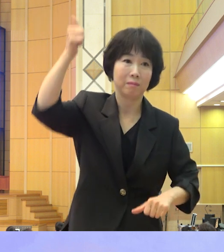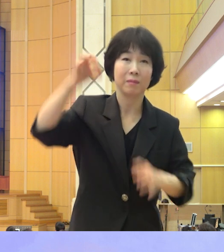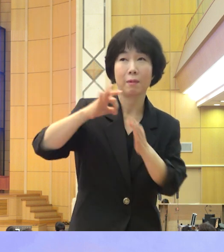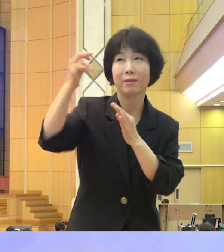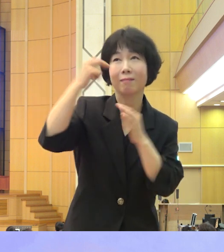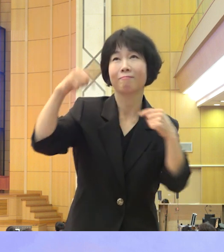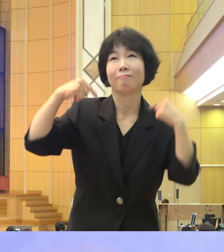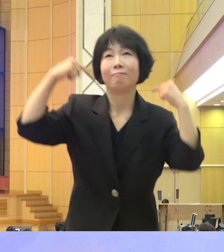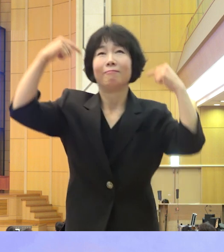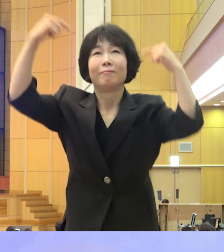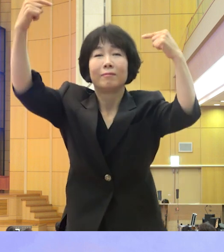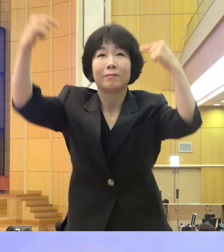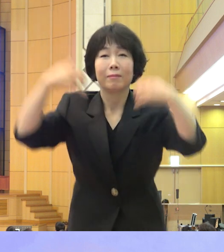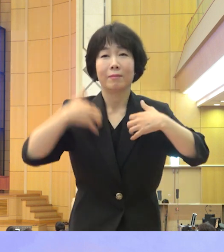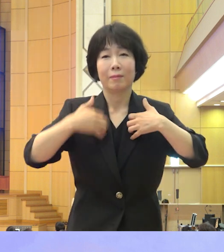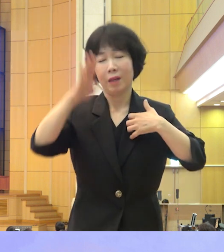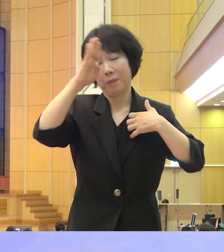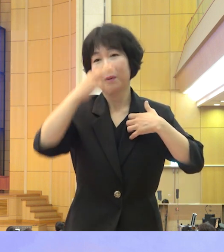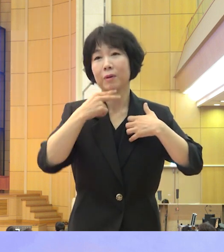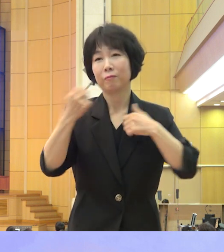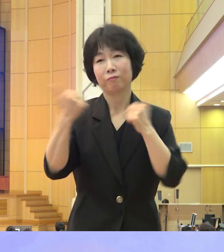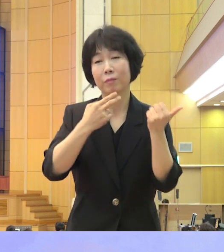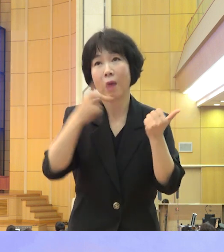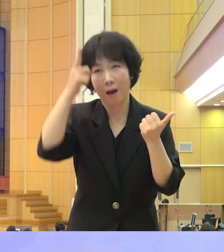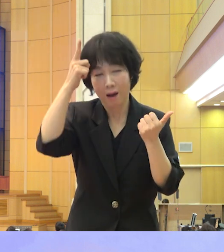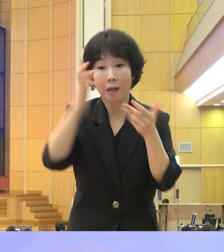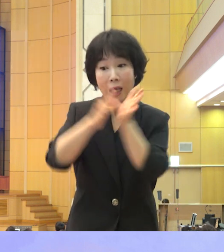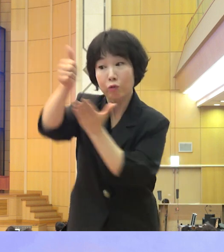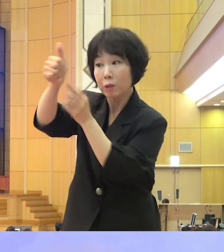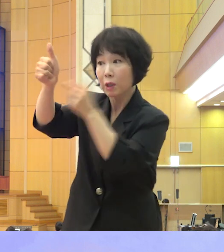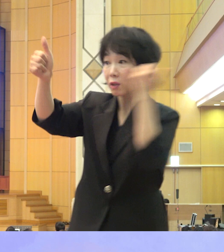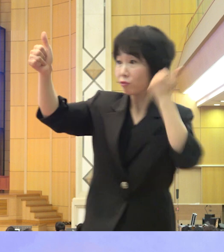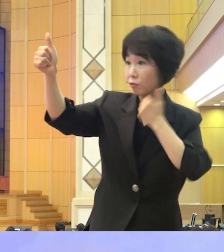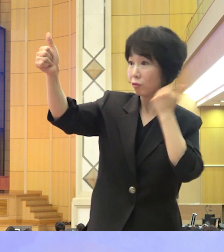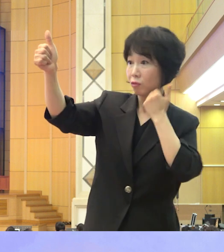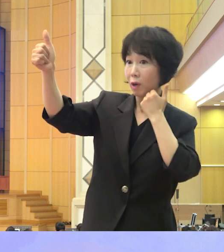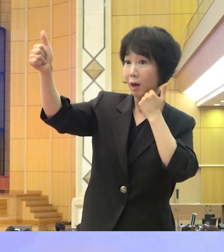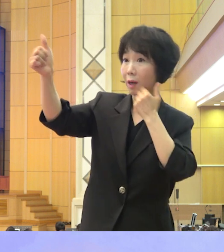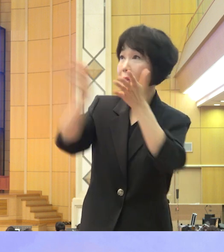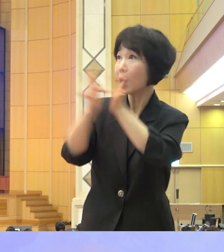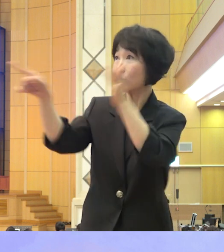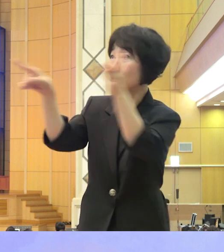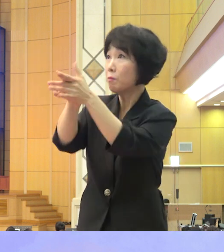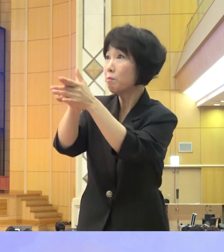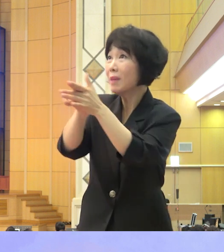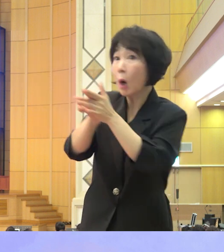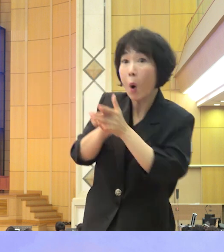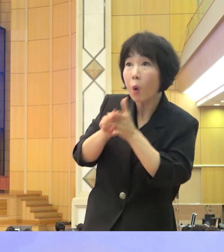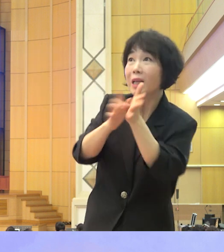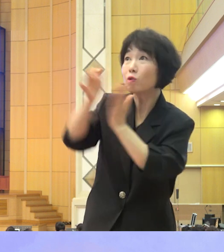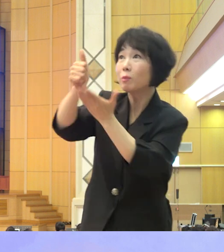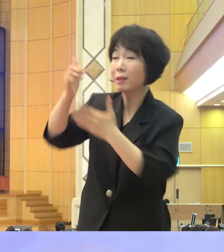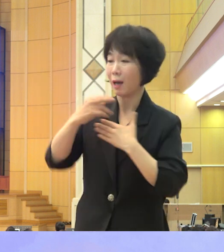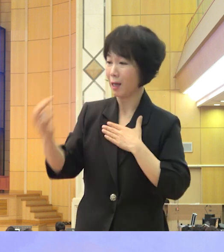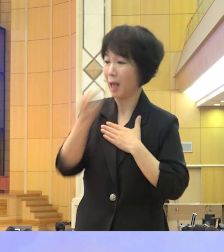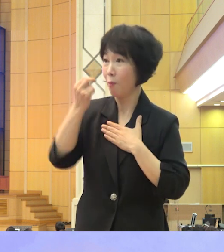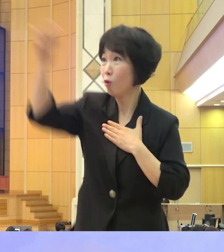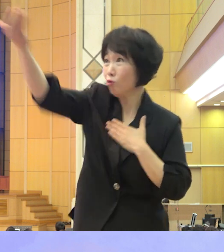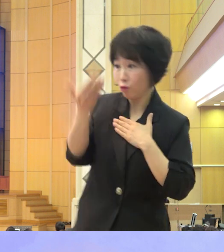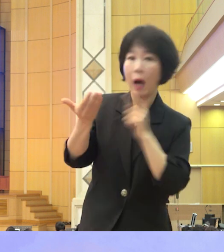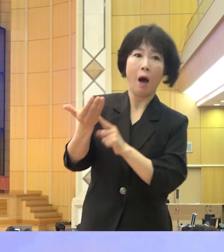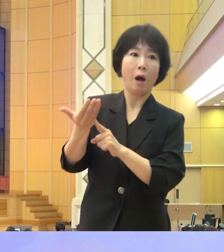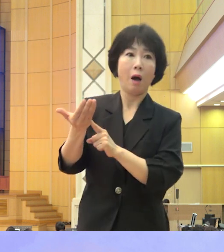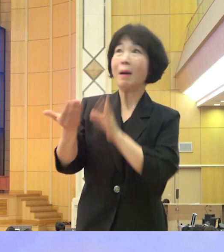그렇거니와 알고 나면 예수님을 내가 믿고 예수님이 나의 부활이라는